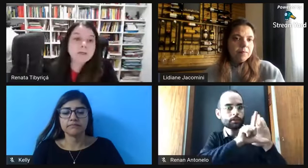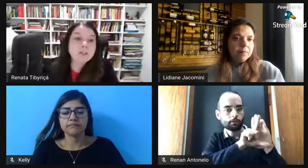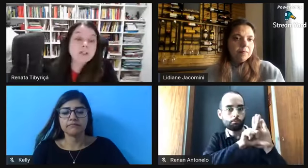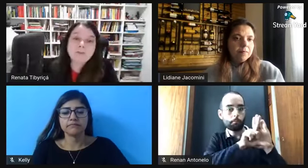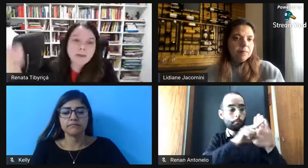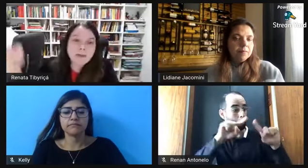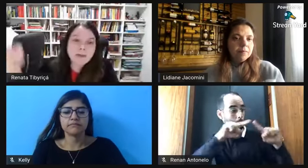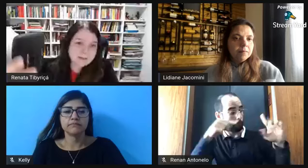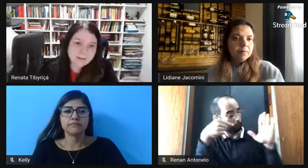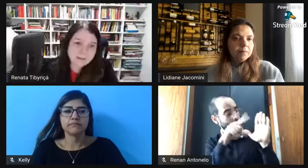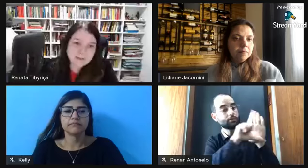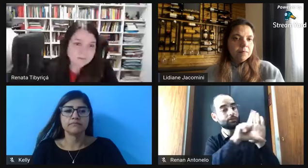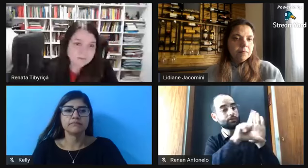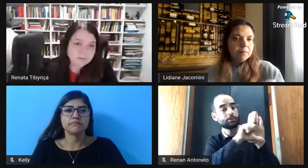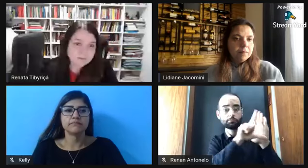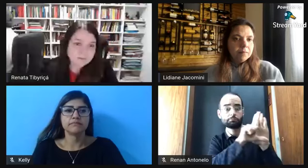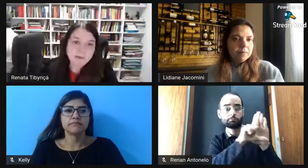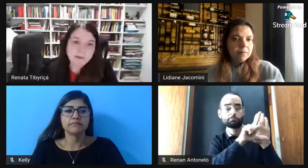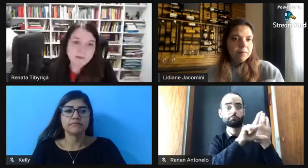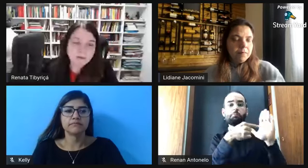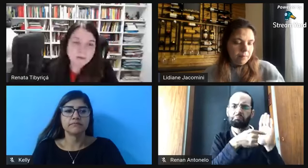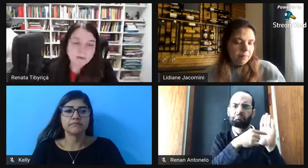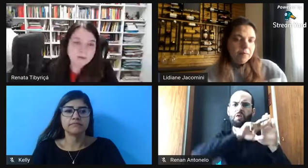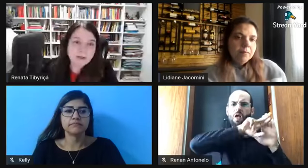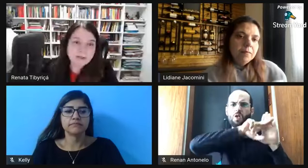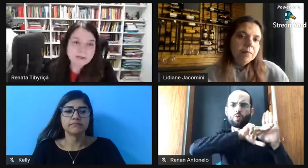traz diversas